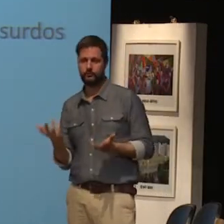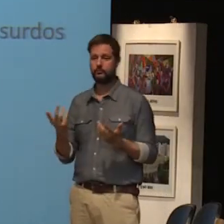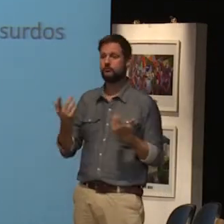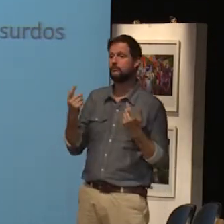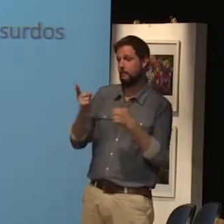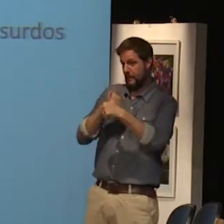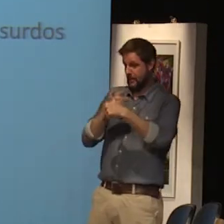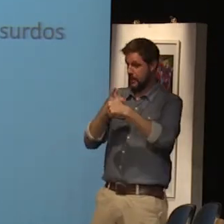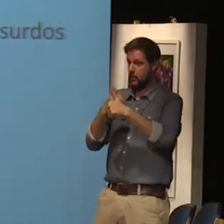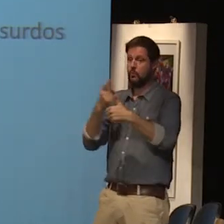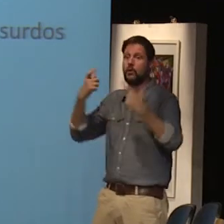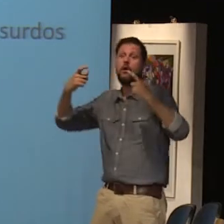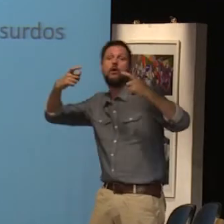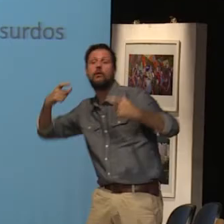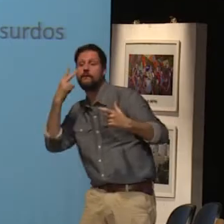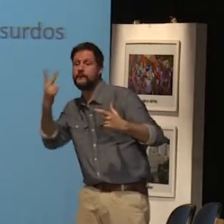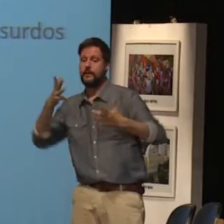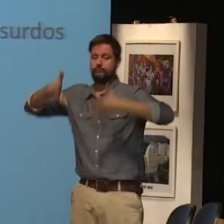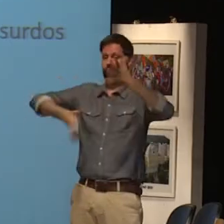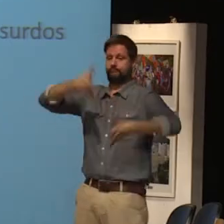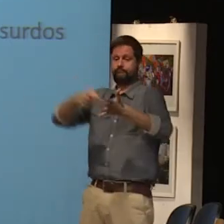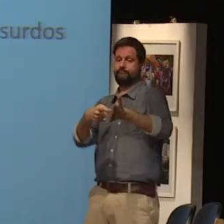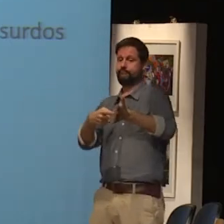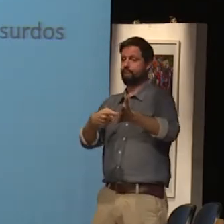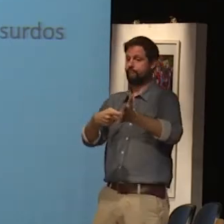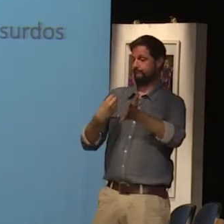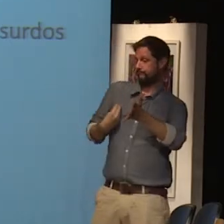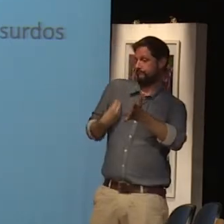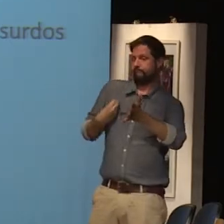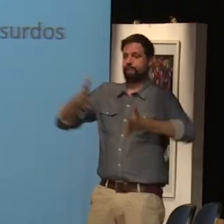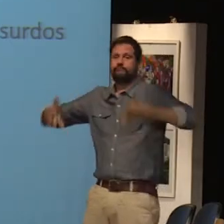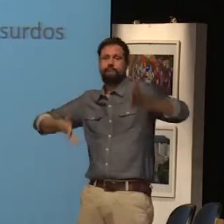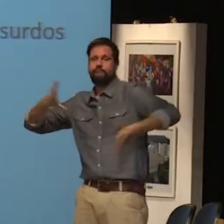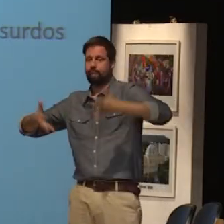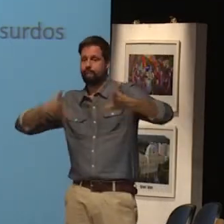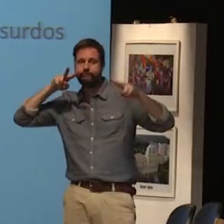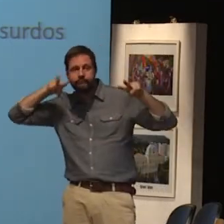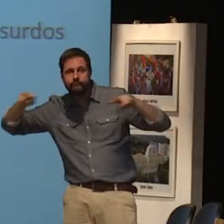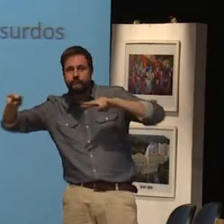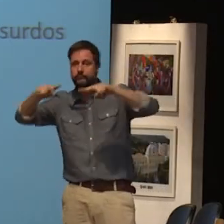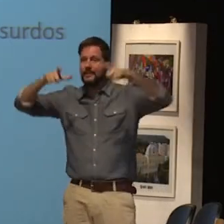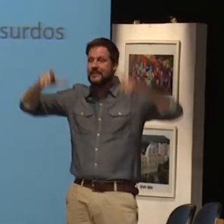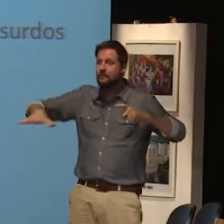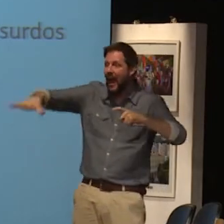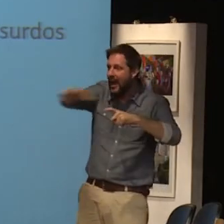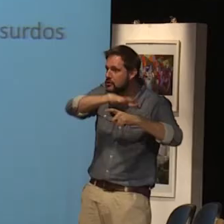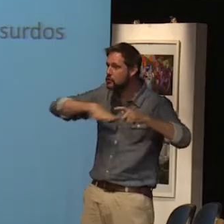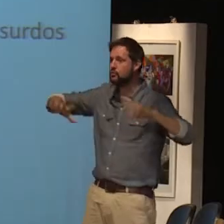visibilidade cultural? Primeiro, a gente tem que ver o lugar da Libras. né? Onde é que ela existe, como é que a gente